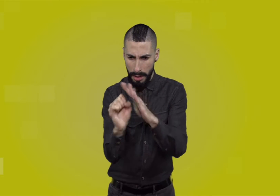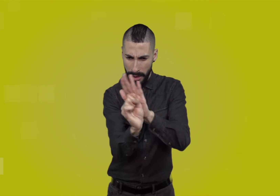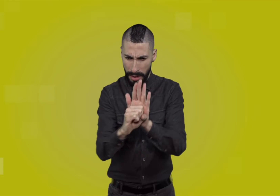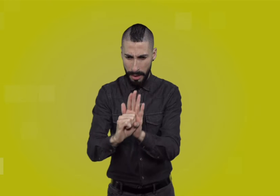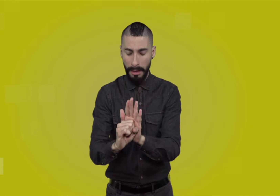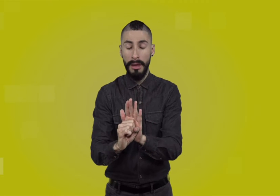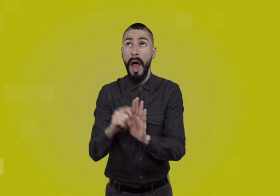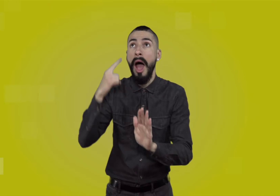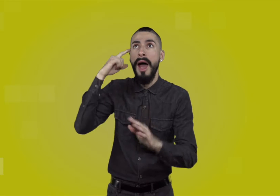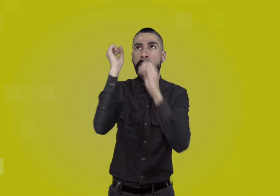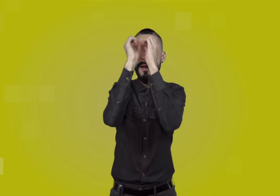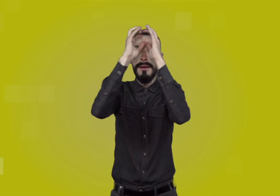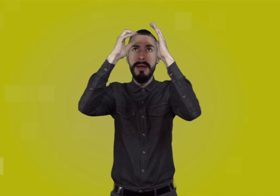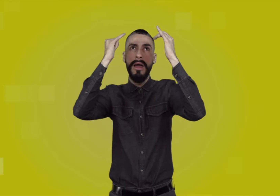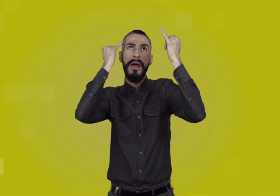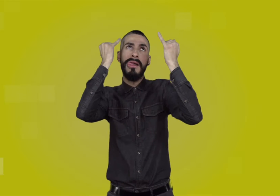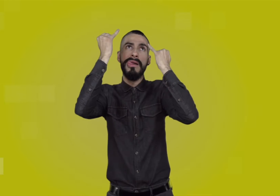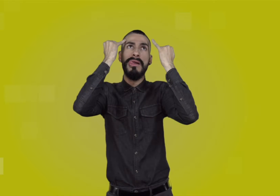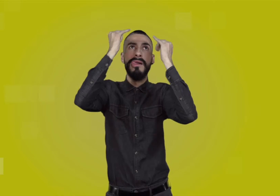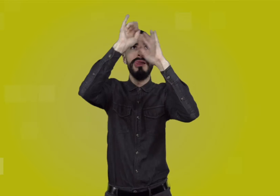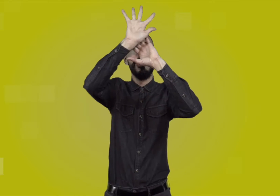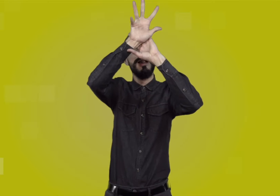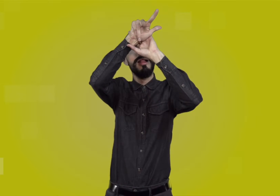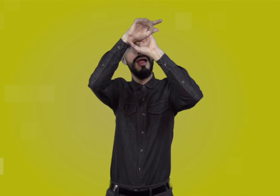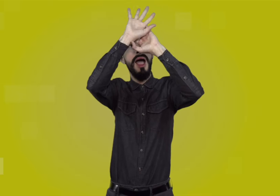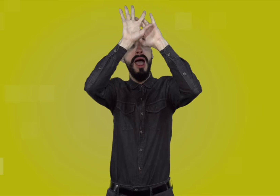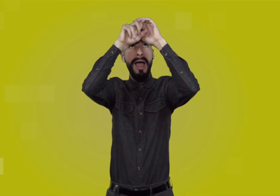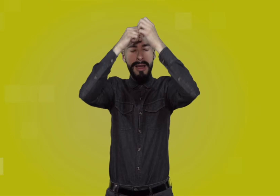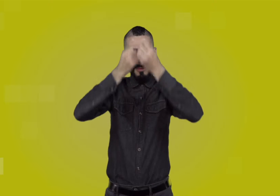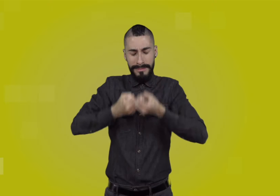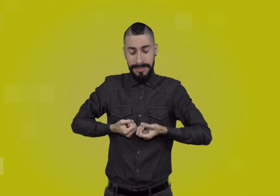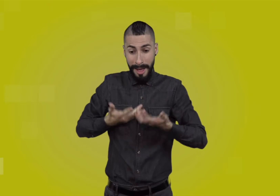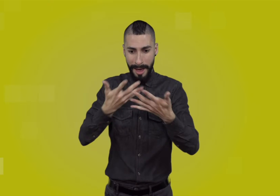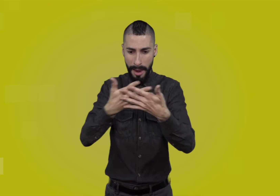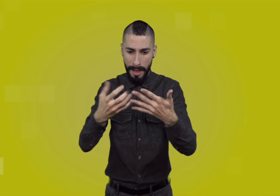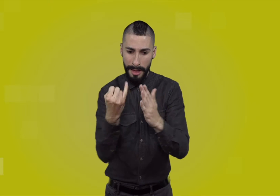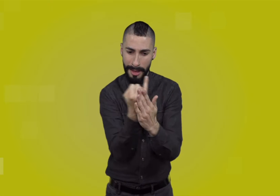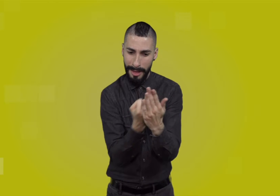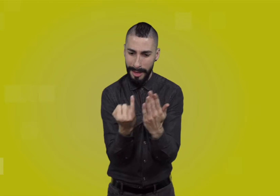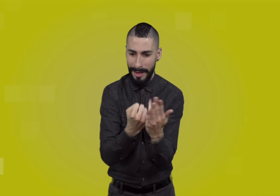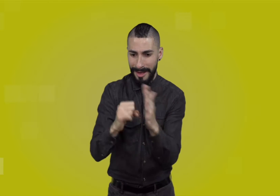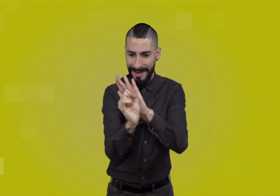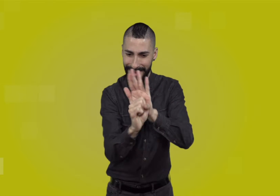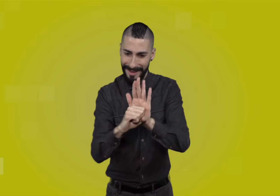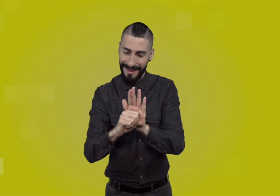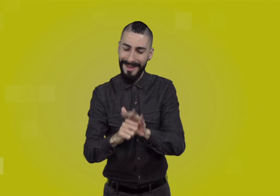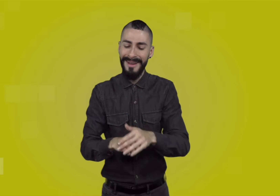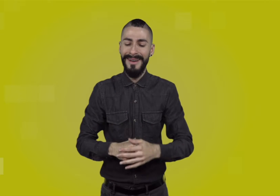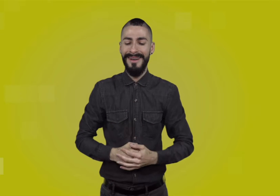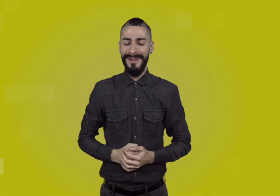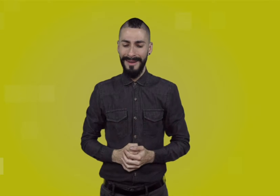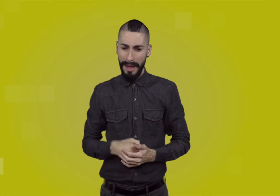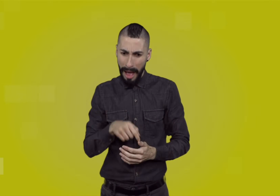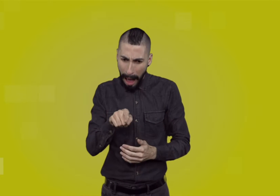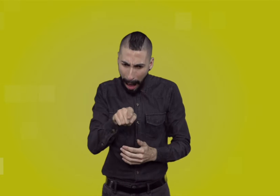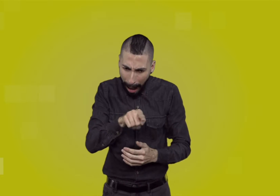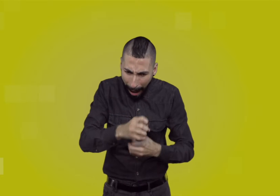situaciones, experiencias y emociones, las cuales se leen en textos e ilustraciones de forma tal que las ideas se expresan a través de la fantasía recreando